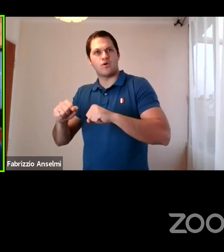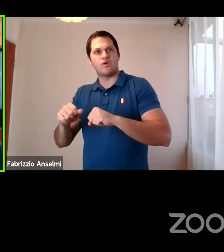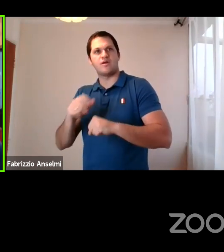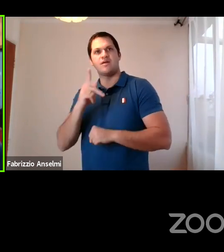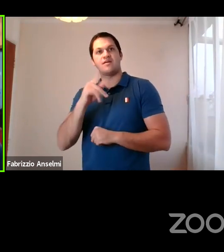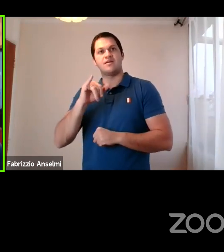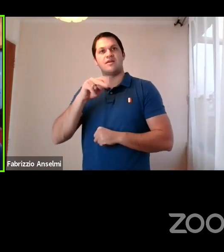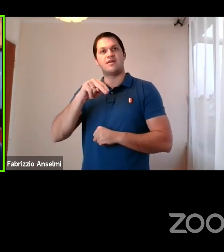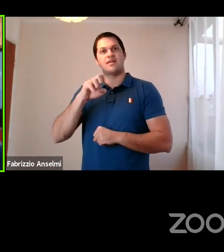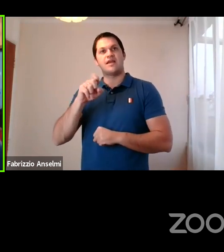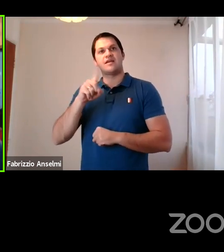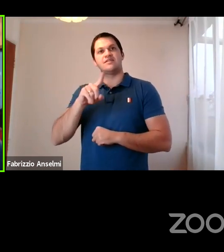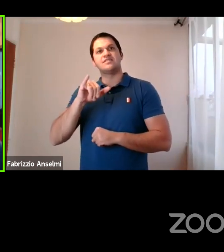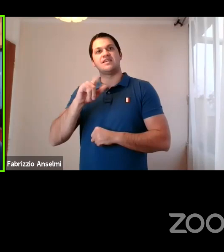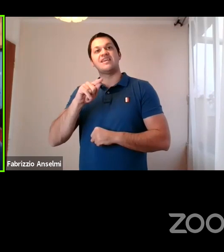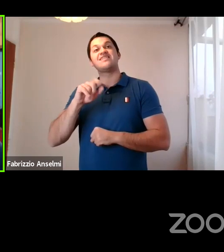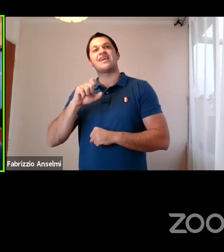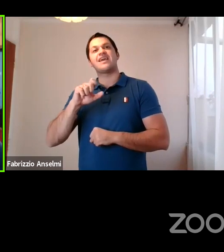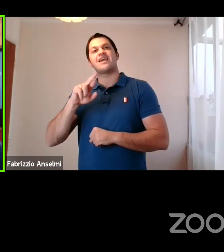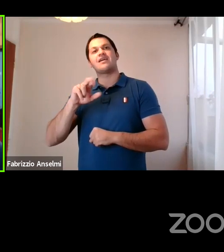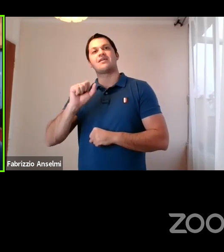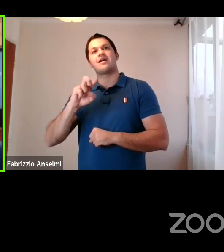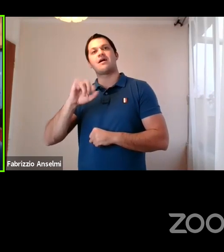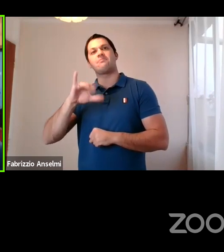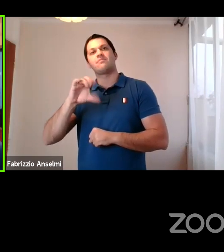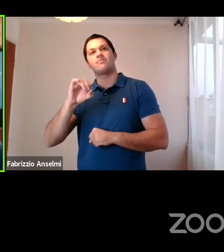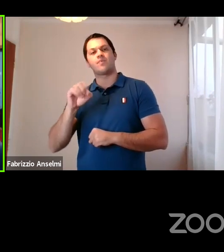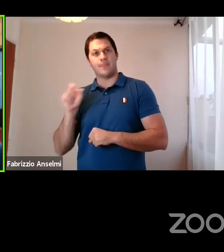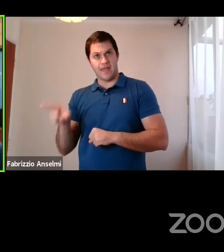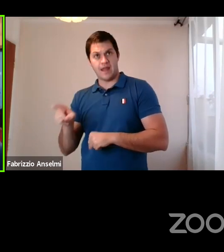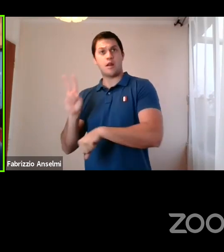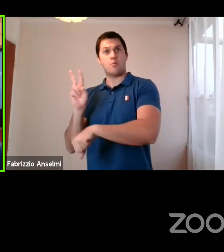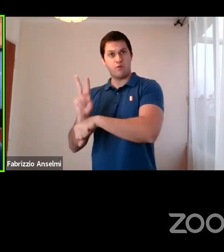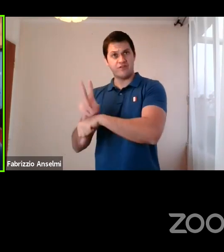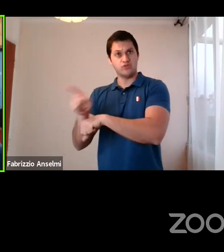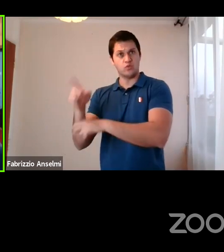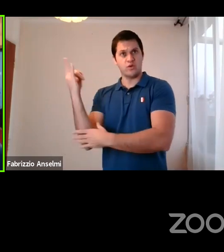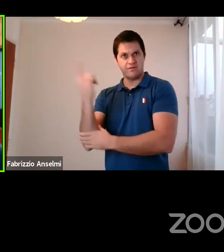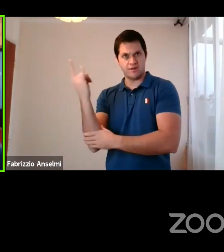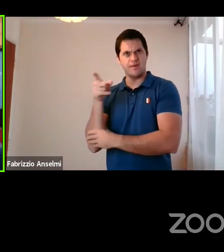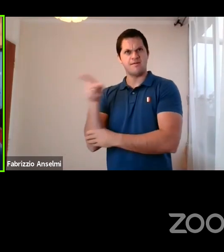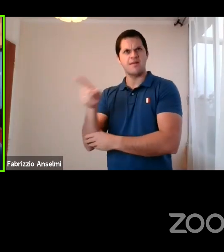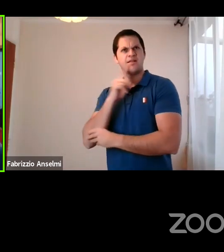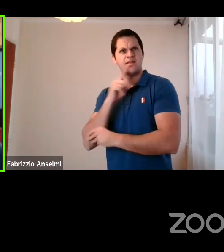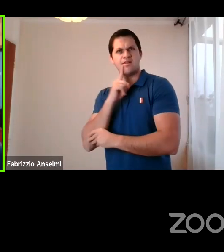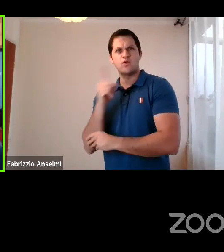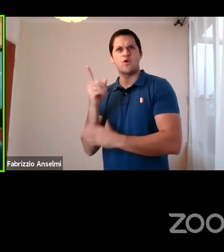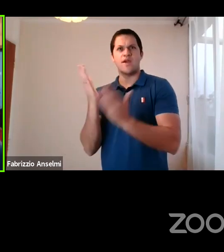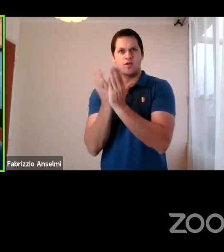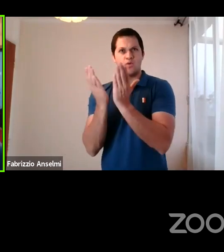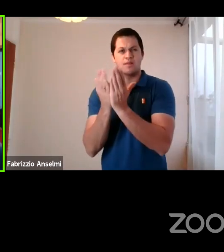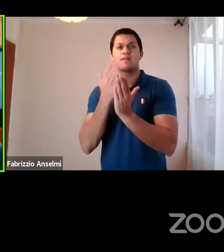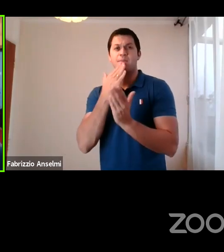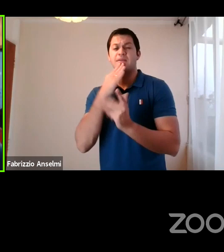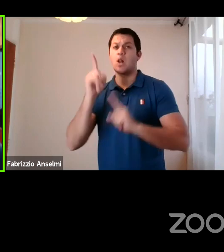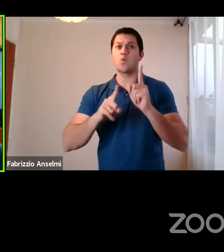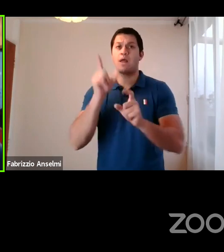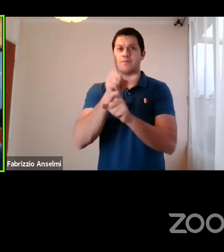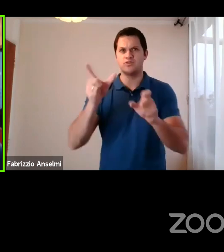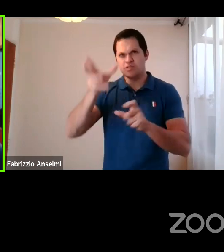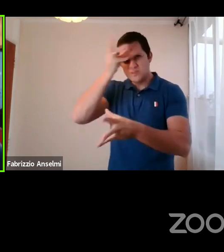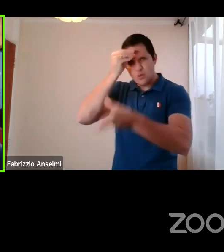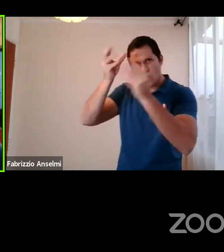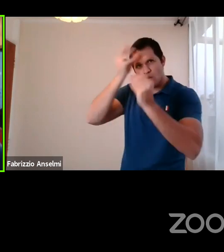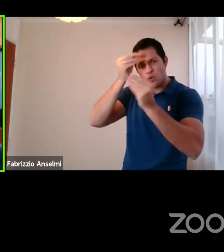Y tuvo, también era profesor universitario, y tuvo estudiantes, aprendices, y una de ellas es